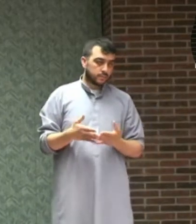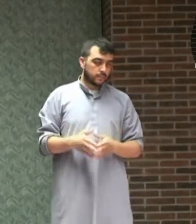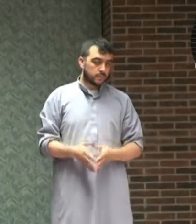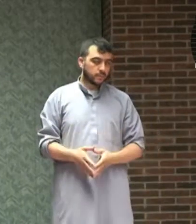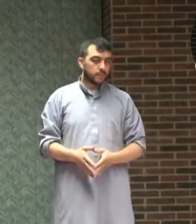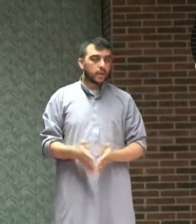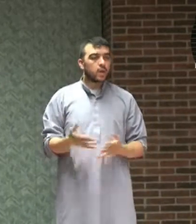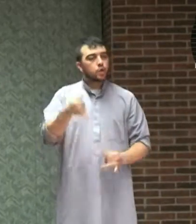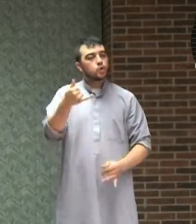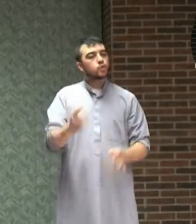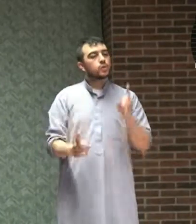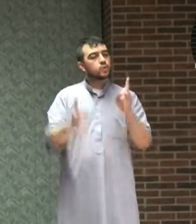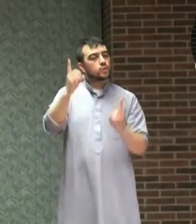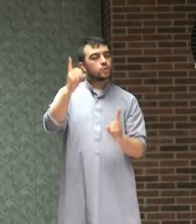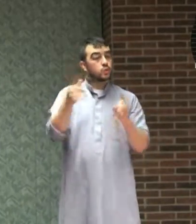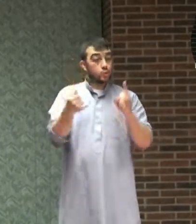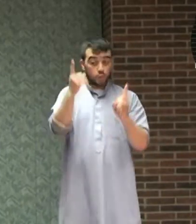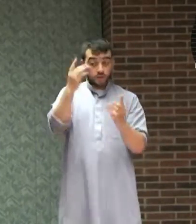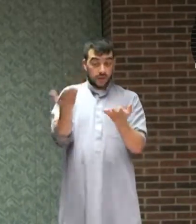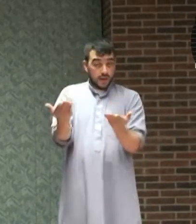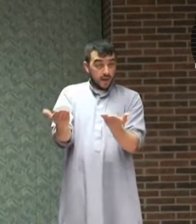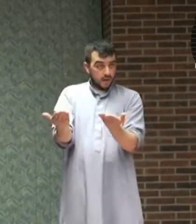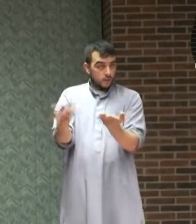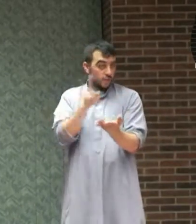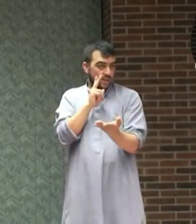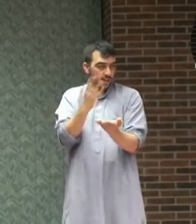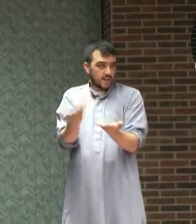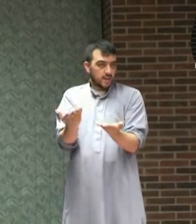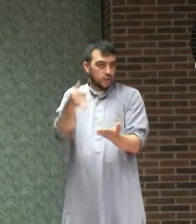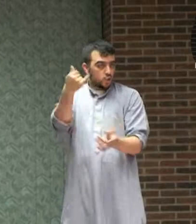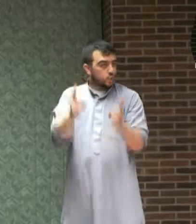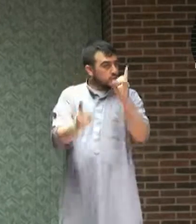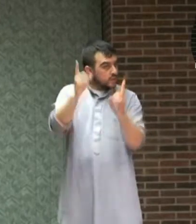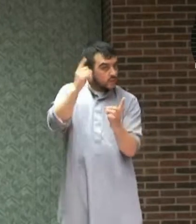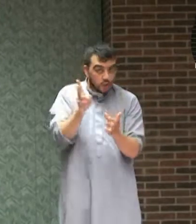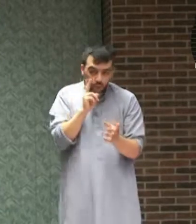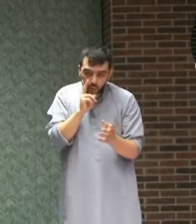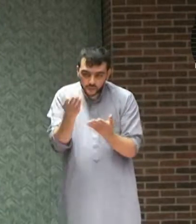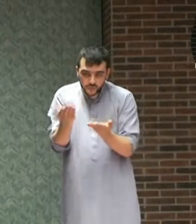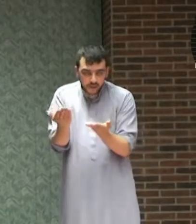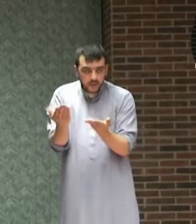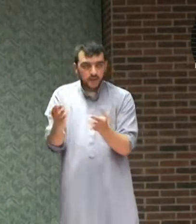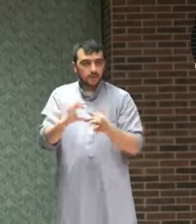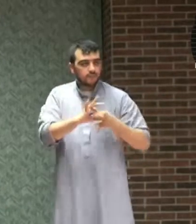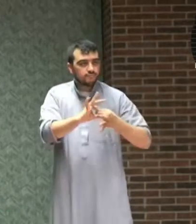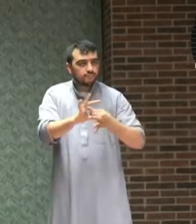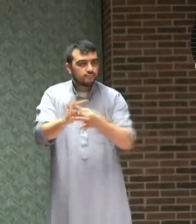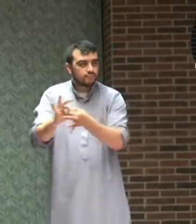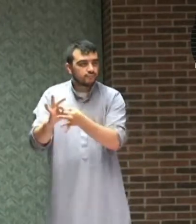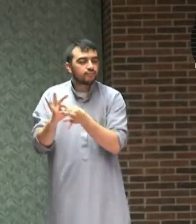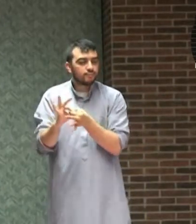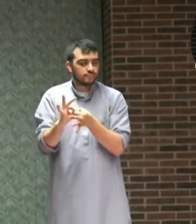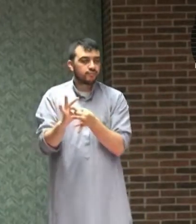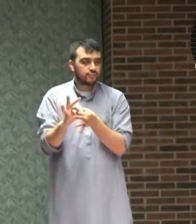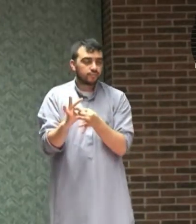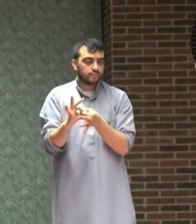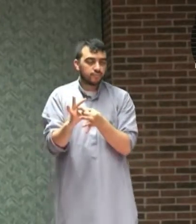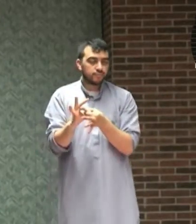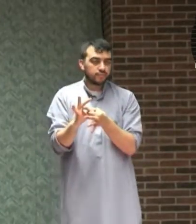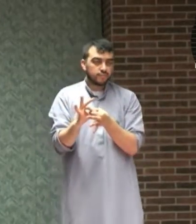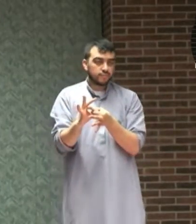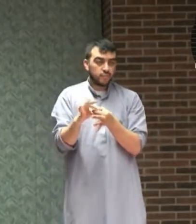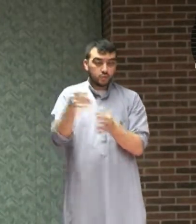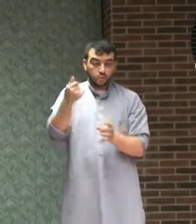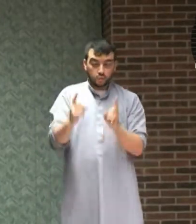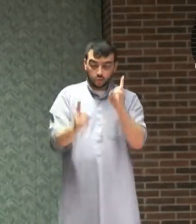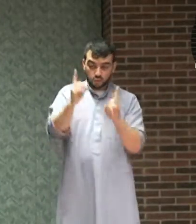évidemment, le jour du Eid, c'est des occasions, justement, des occasions qui sont données à cette communauté que